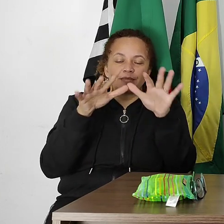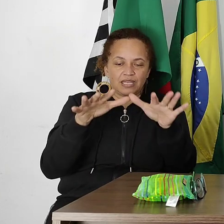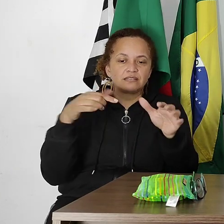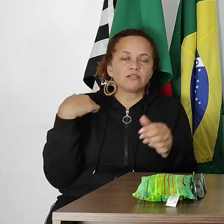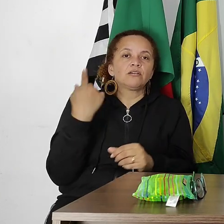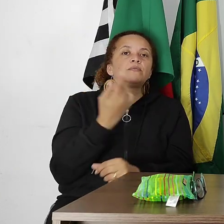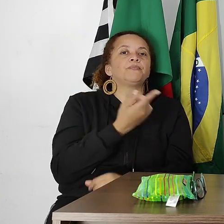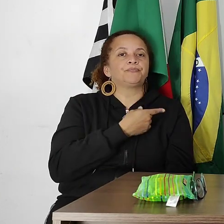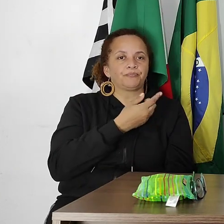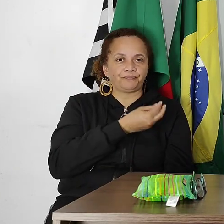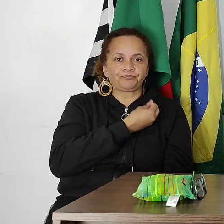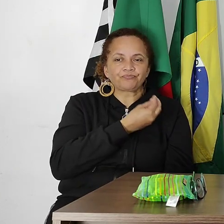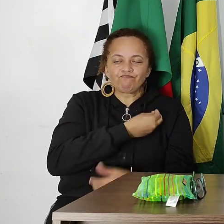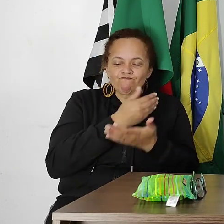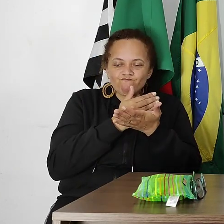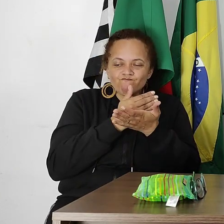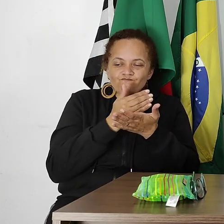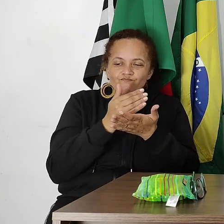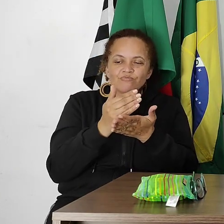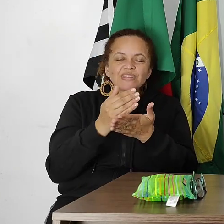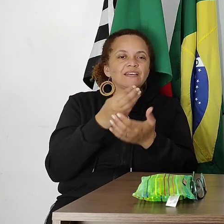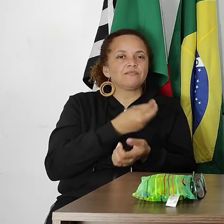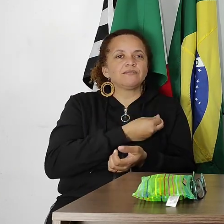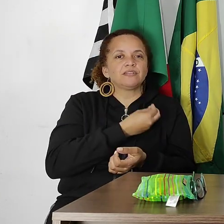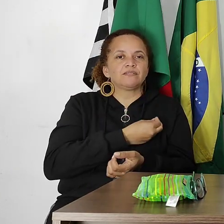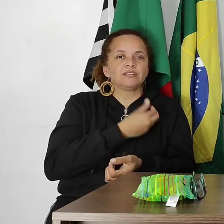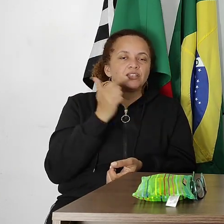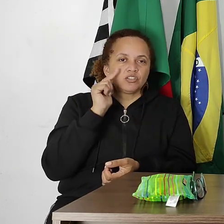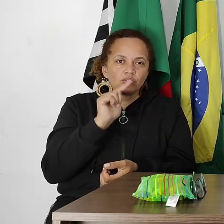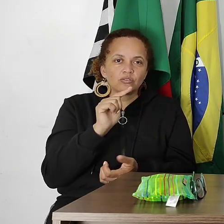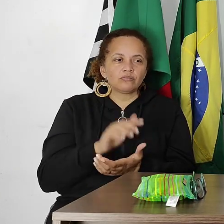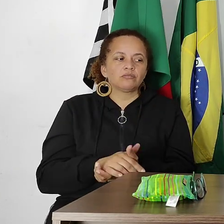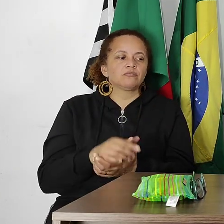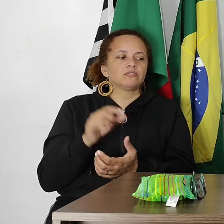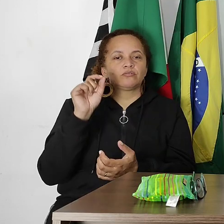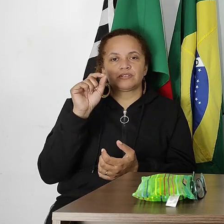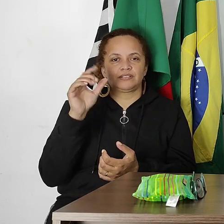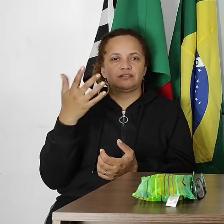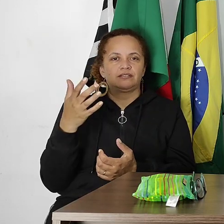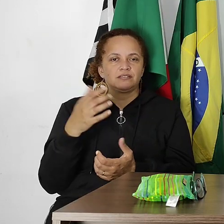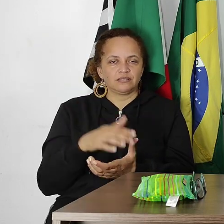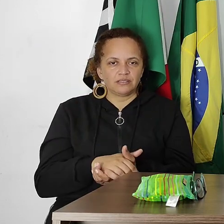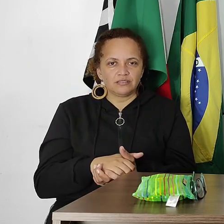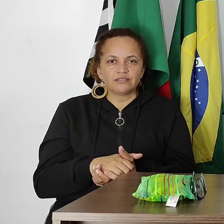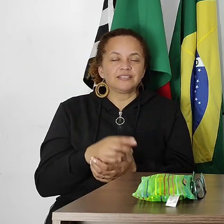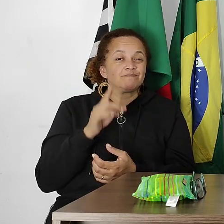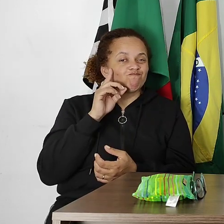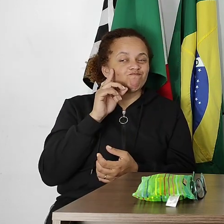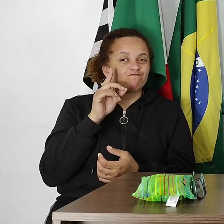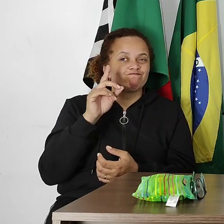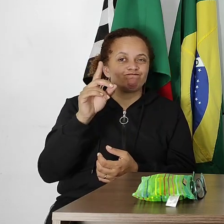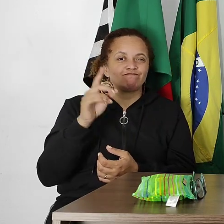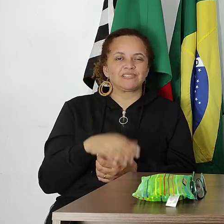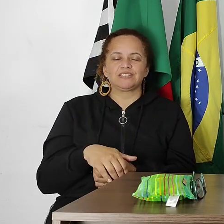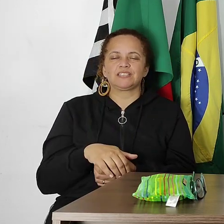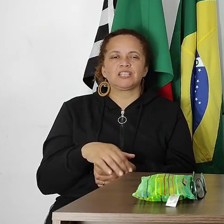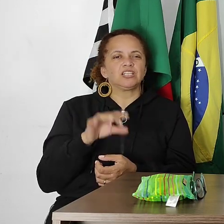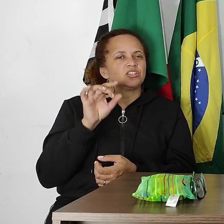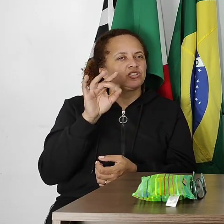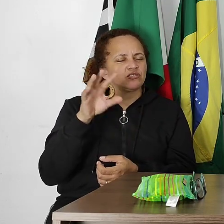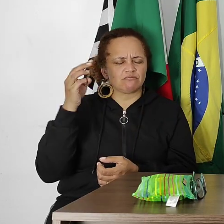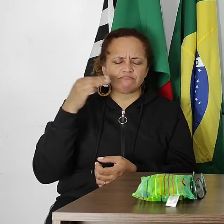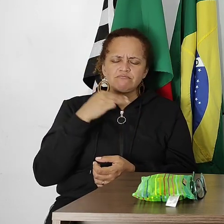ia ser um recomeço na nossa vida, mais uma vez o diabo pintou e bordou naquele dia. Só a misericórdia